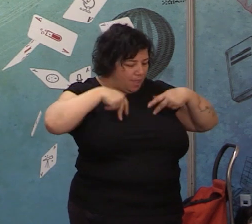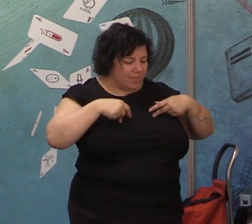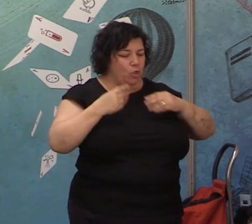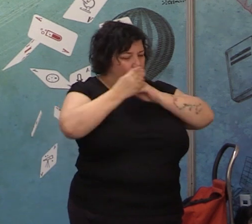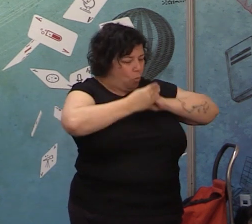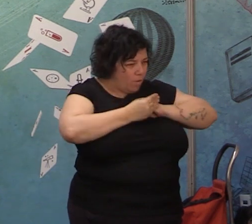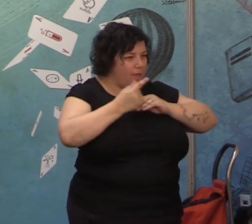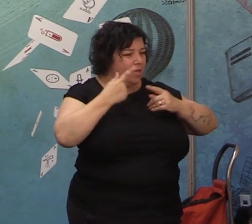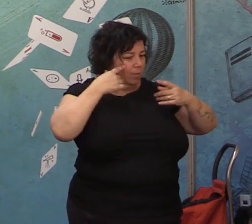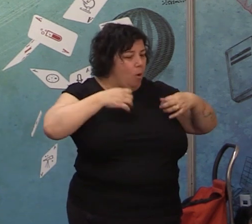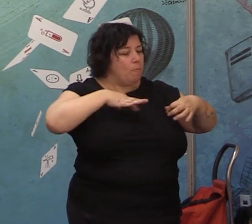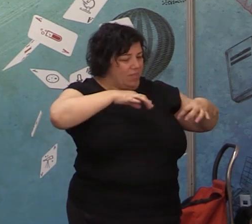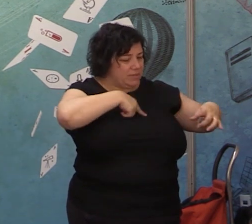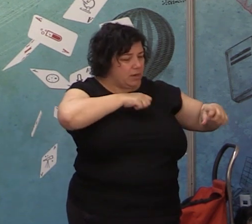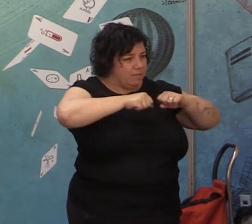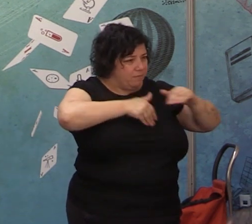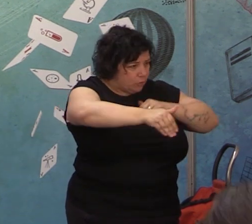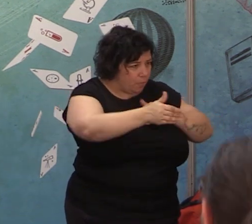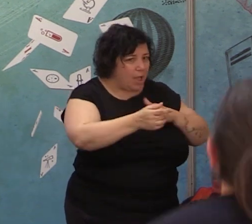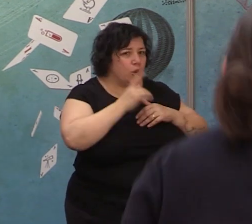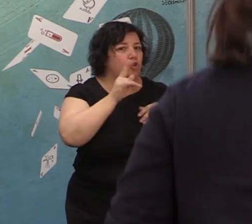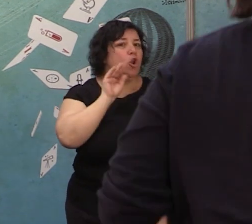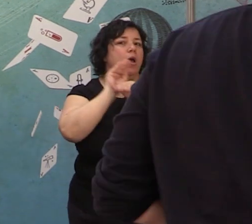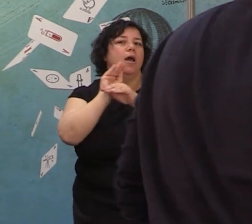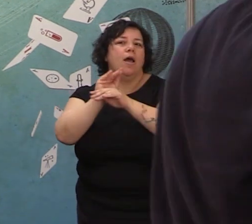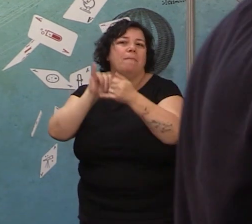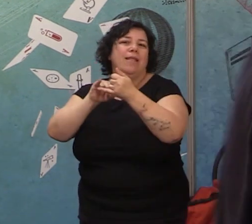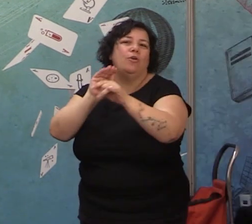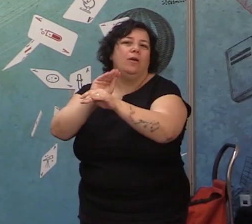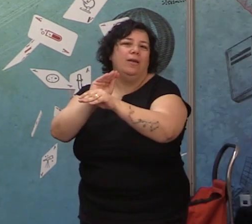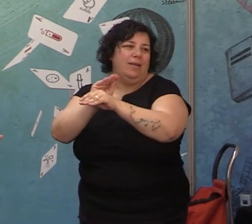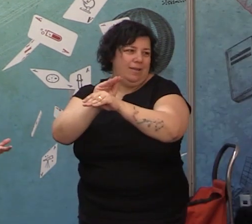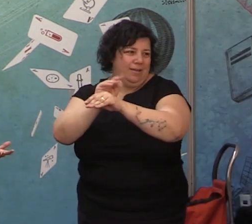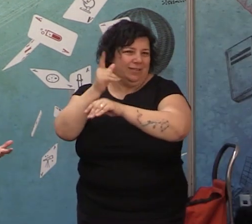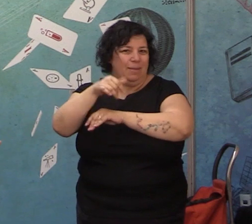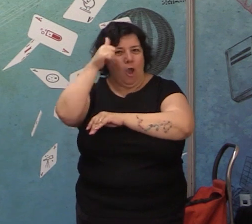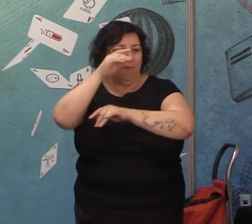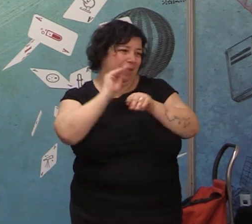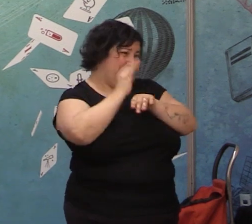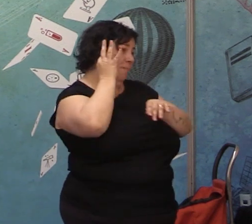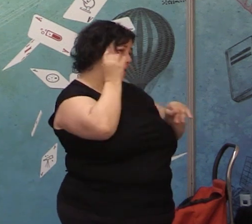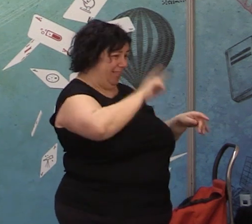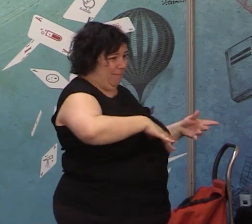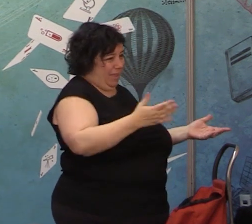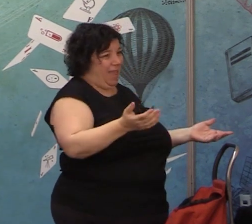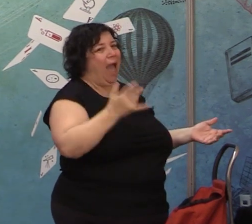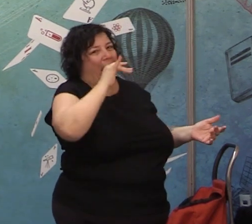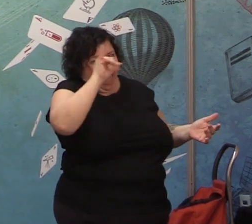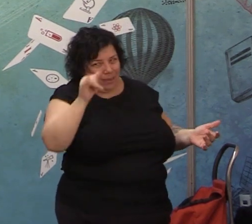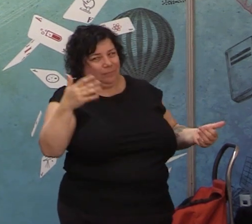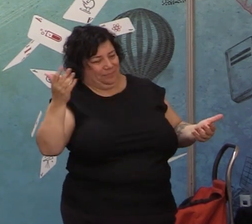cuidar vosotras. No solo cuidar al marido, aunque bueno, hay también hombres que cuidan a las mujeres y a verlos, haylos.